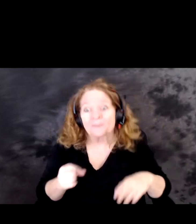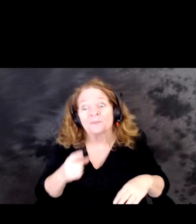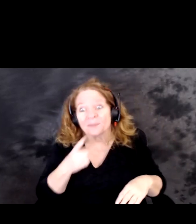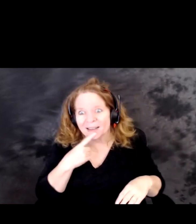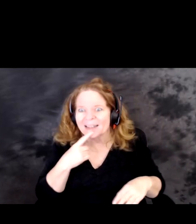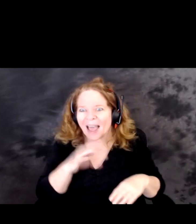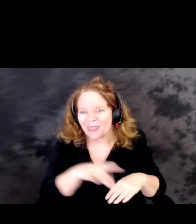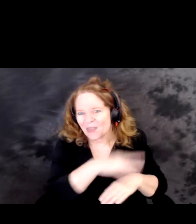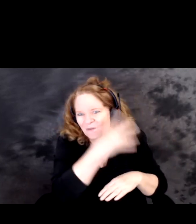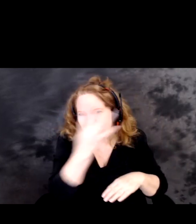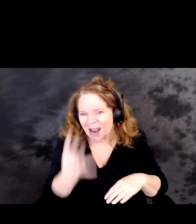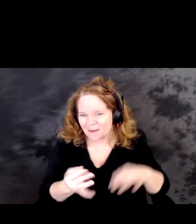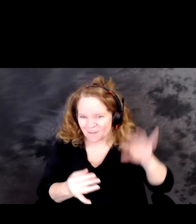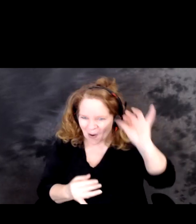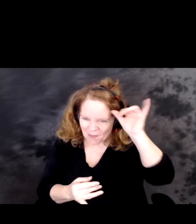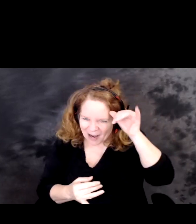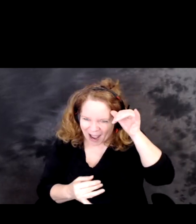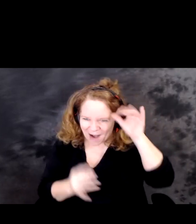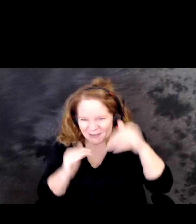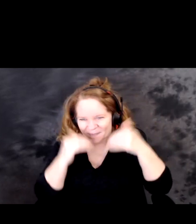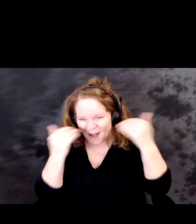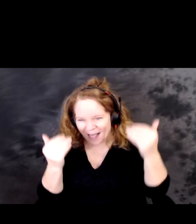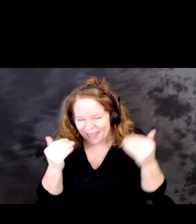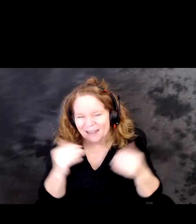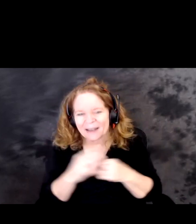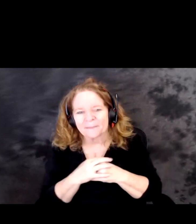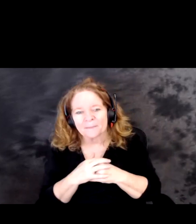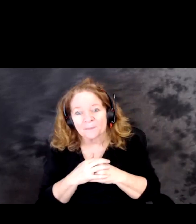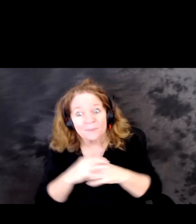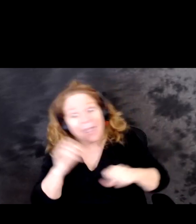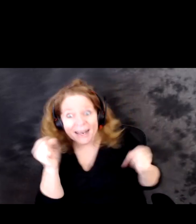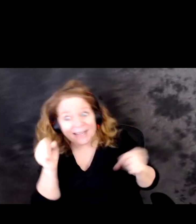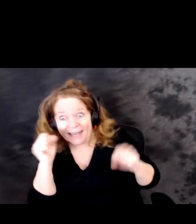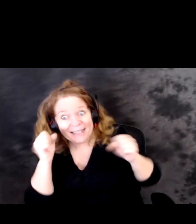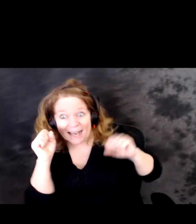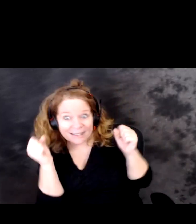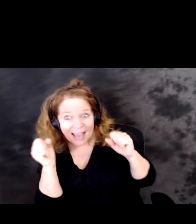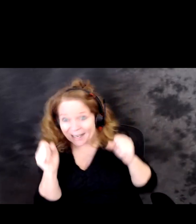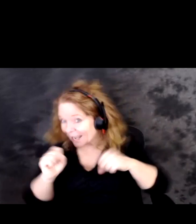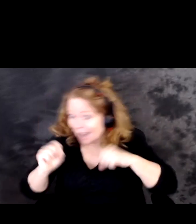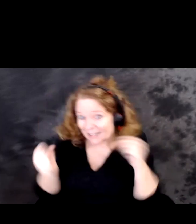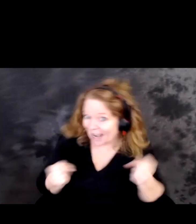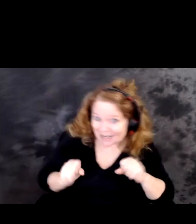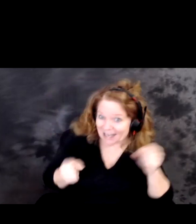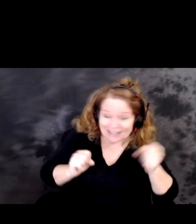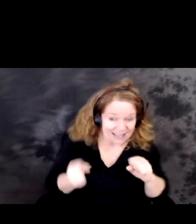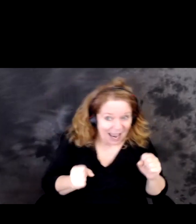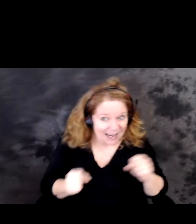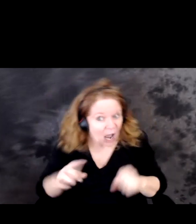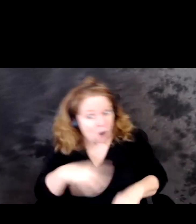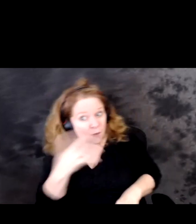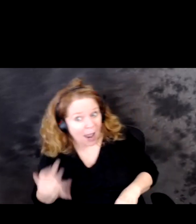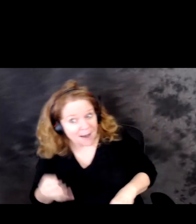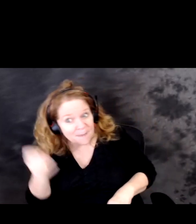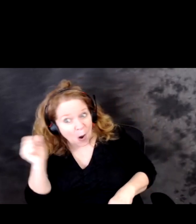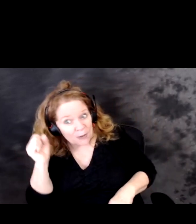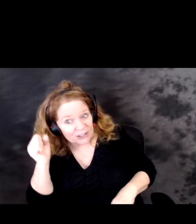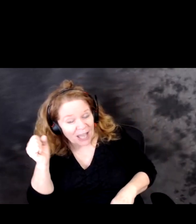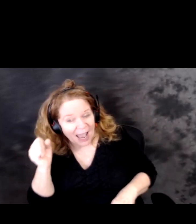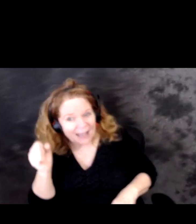Shake, dijo vaca Rainbow Shake, sonriendo a su amiga. Shaky Shake Shake, Shaky Shake